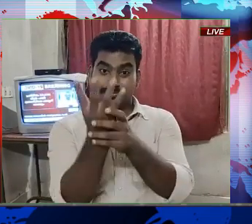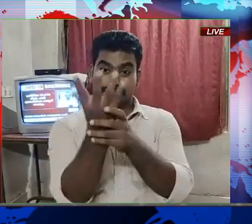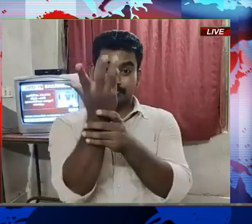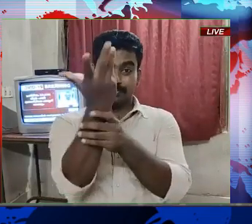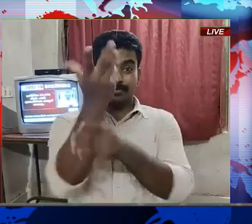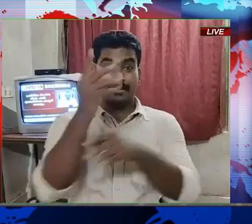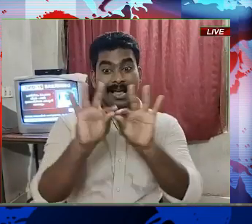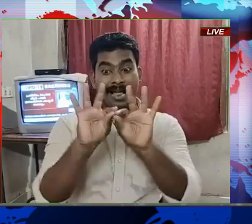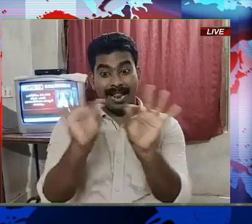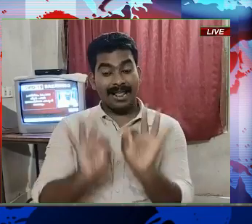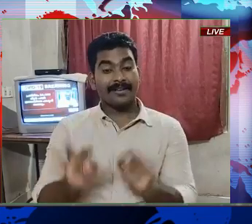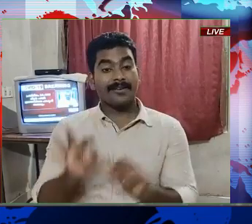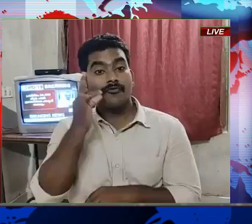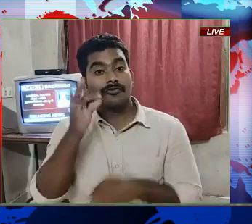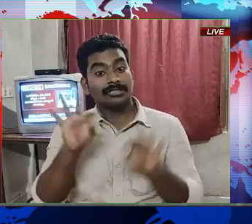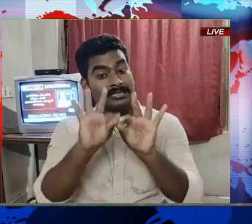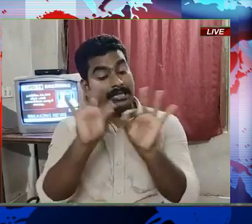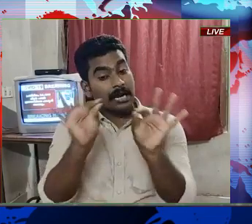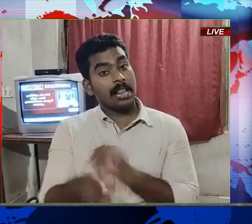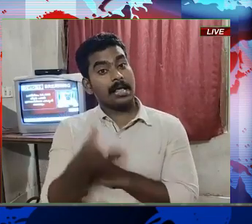തുടർന്നും അനുവദിക്കുകയാണ് വേണ്ടത്.